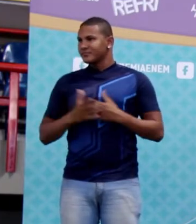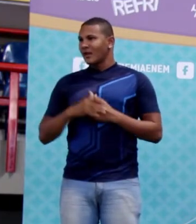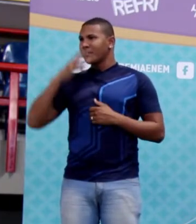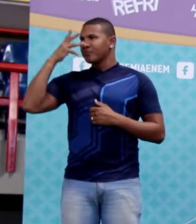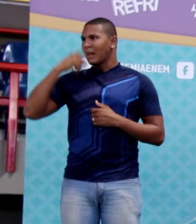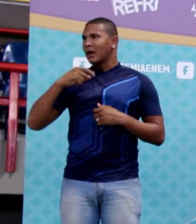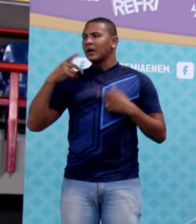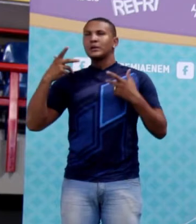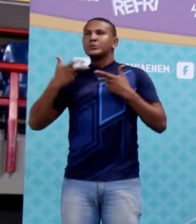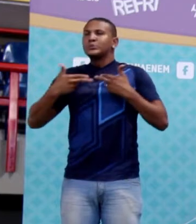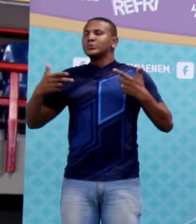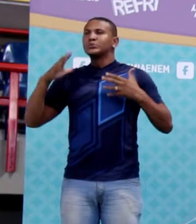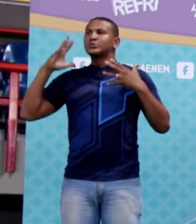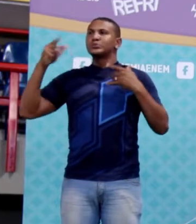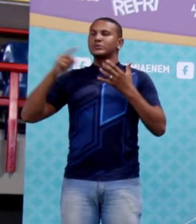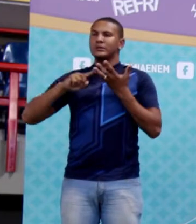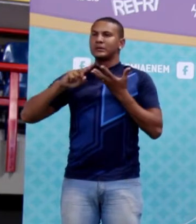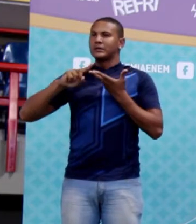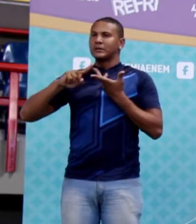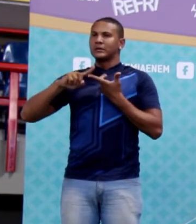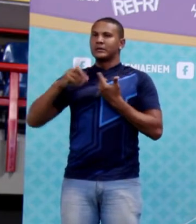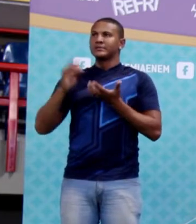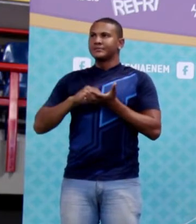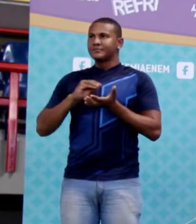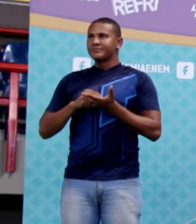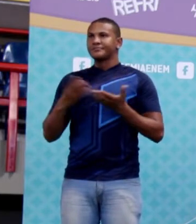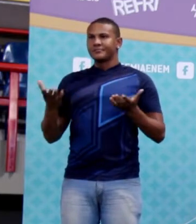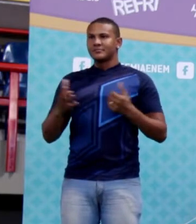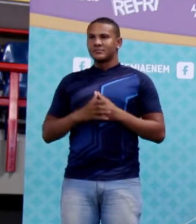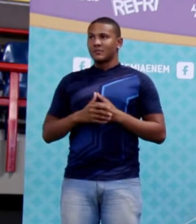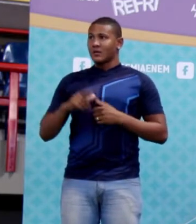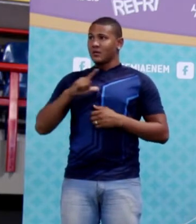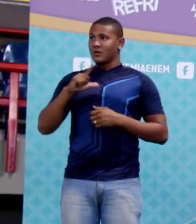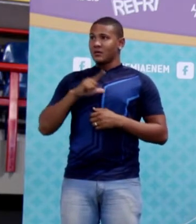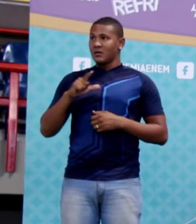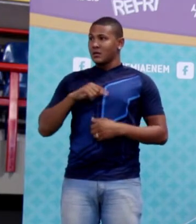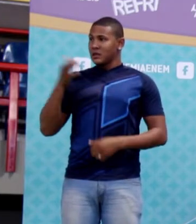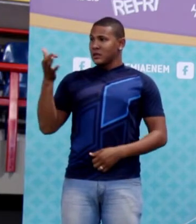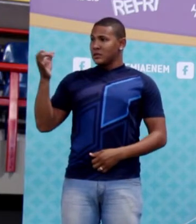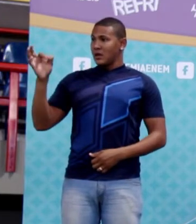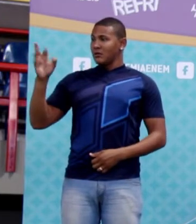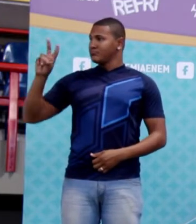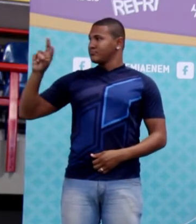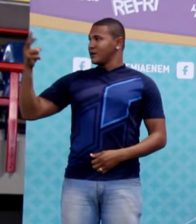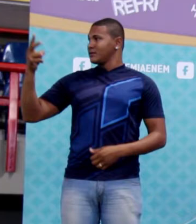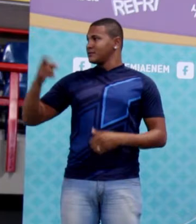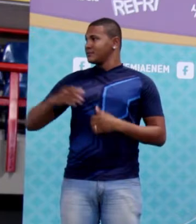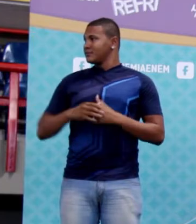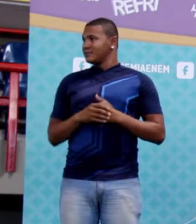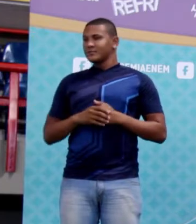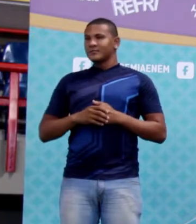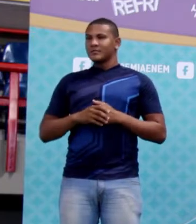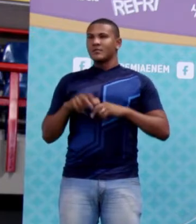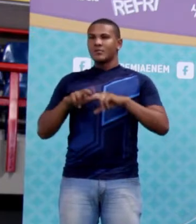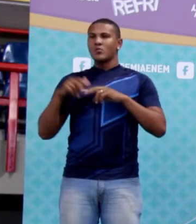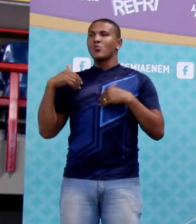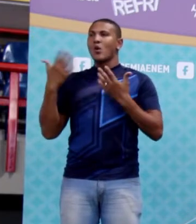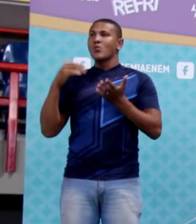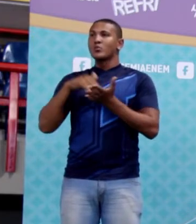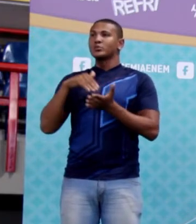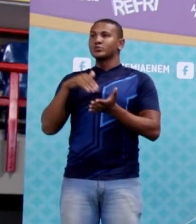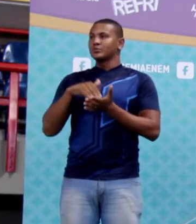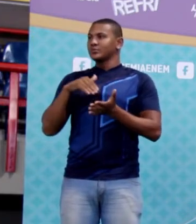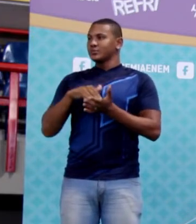né? E tem uns que ainda contam diferente, que o gênio disse que ela ganhava 10 vezes mais. Aí sabe qual foi o último pedido que ela